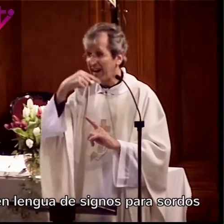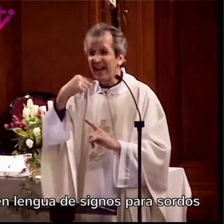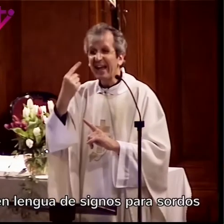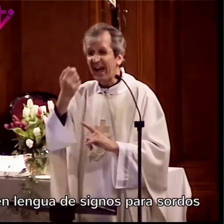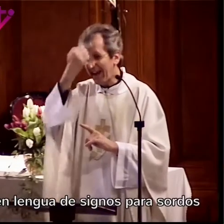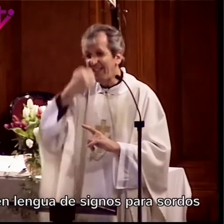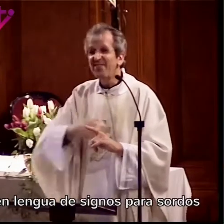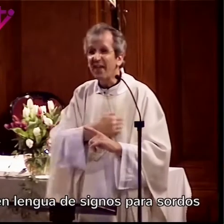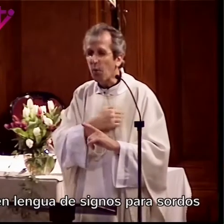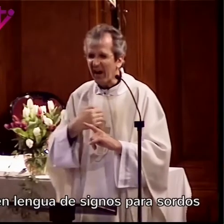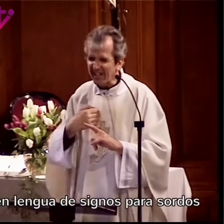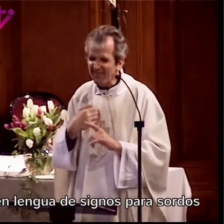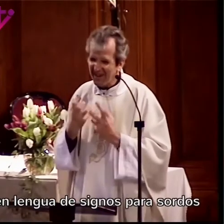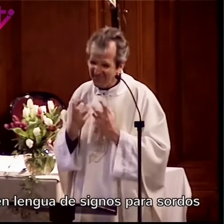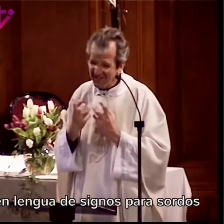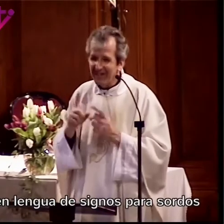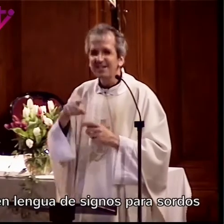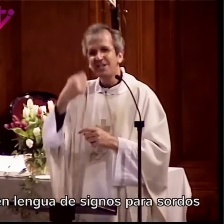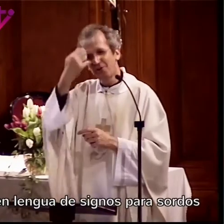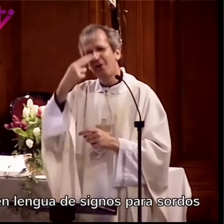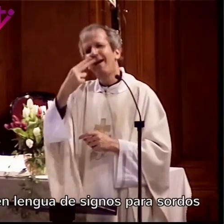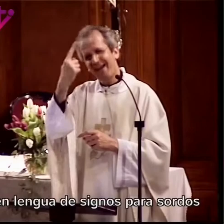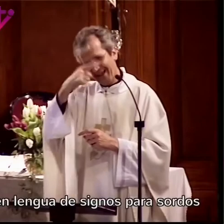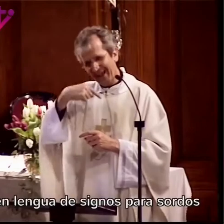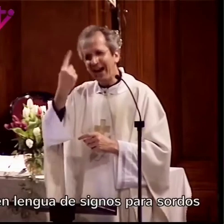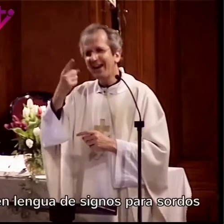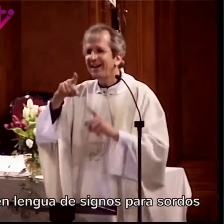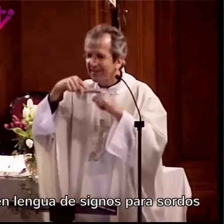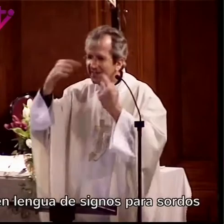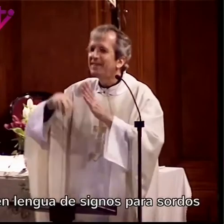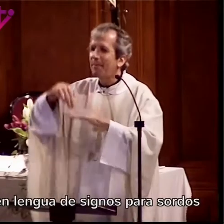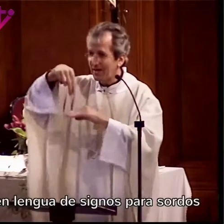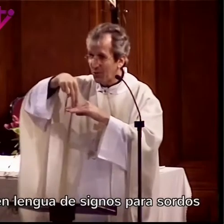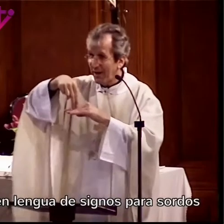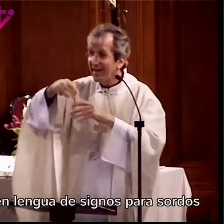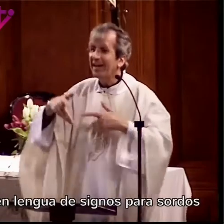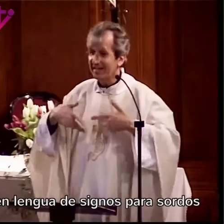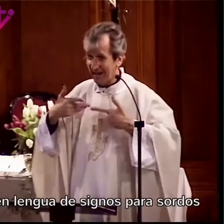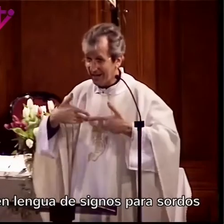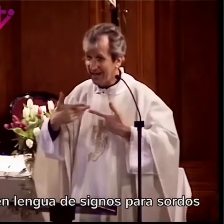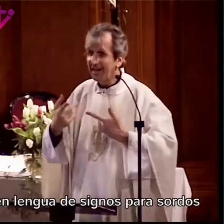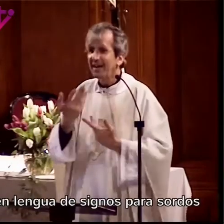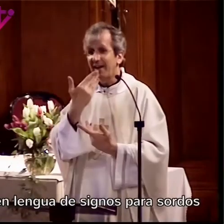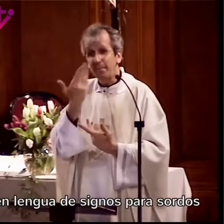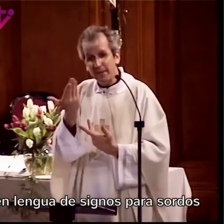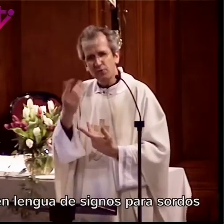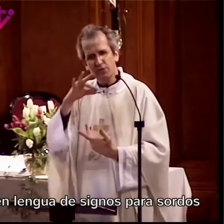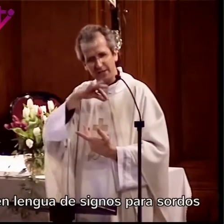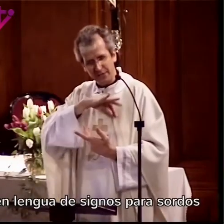cara de cuaresma sino cara de pasco esa alegría que le pedimos que es